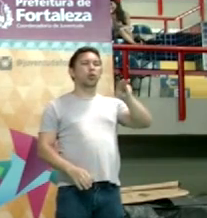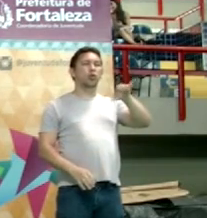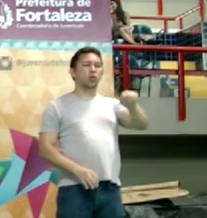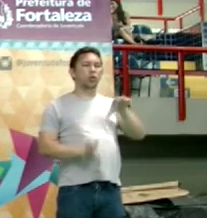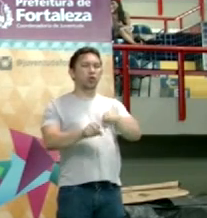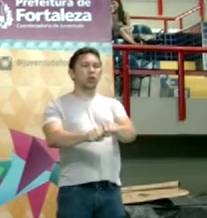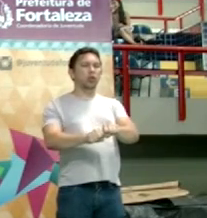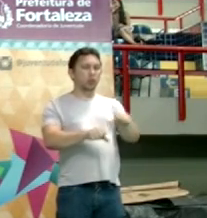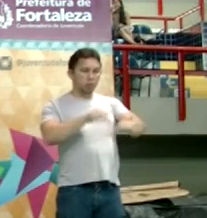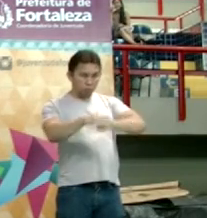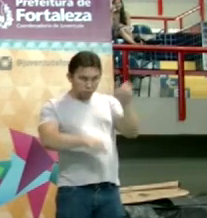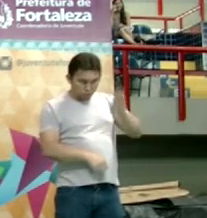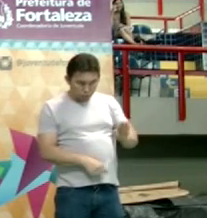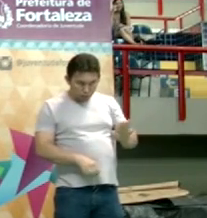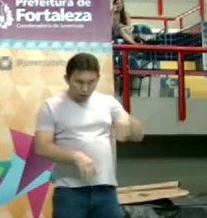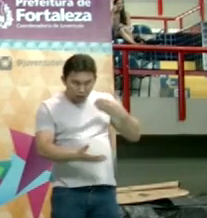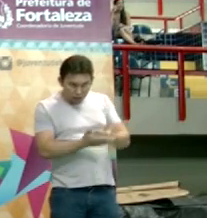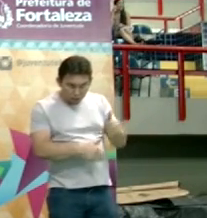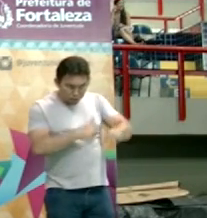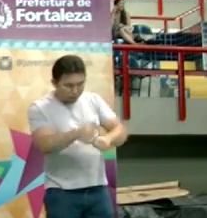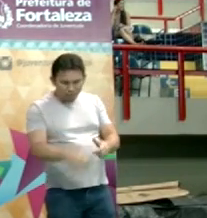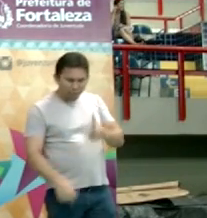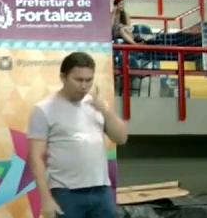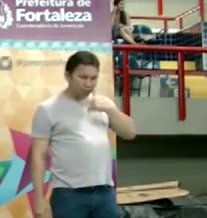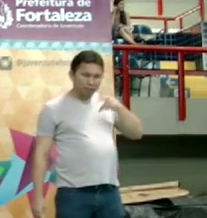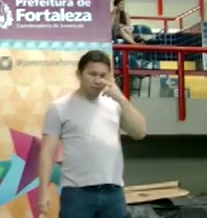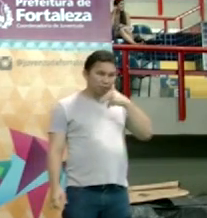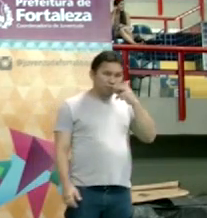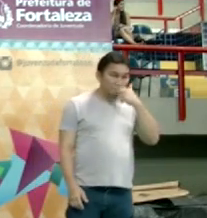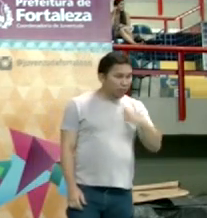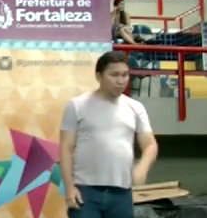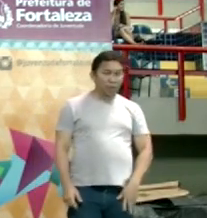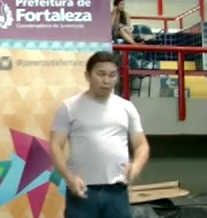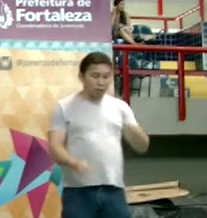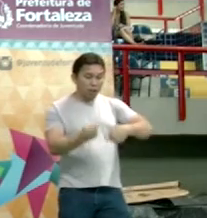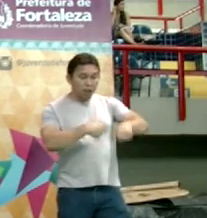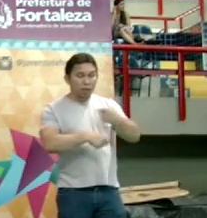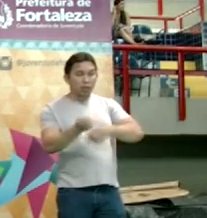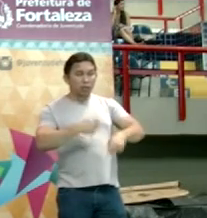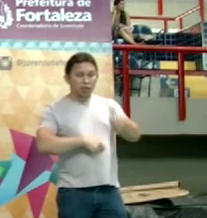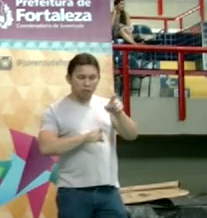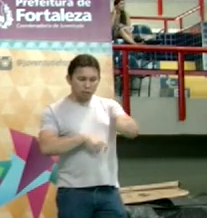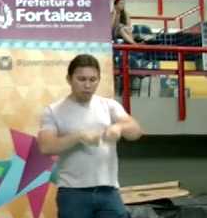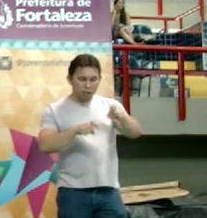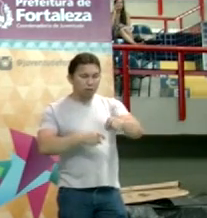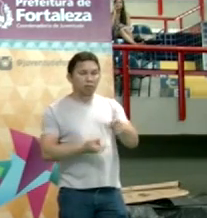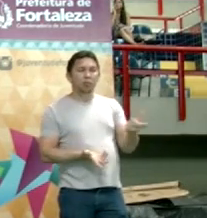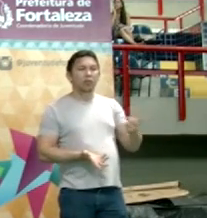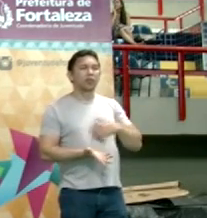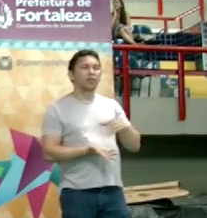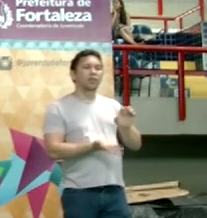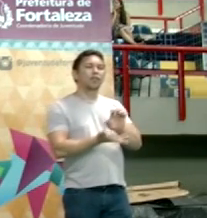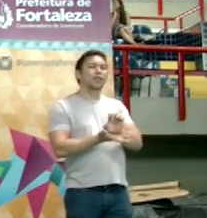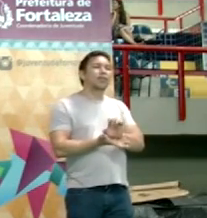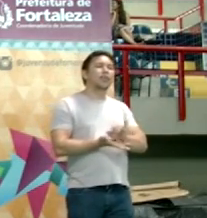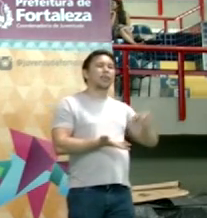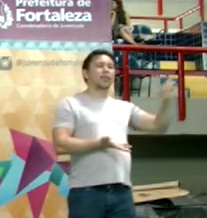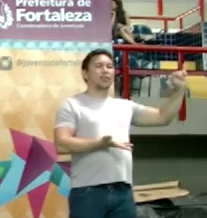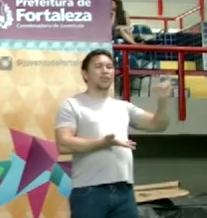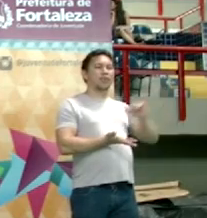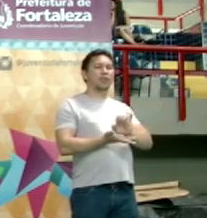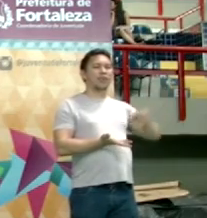Brasil não mudou não. Tu acha que mudou hoje? É? Mudou também não. A nossa economia continua essencialmente agrícola de exportação.